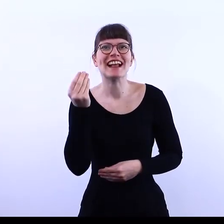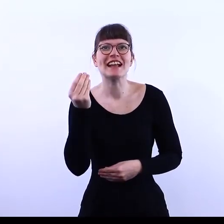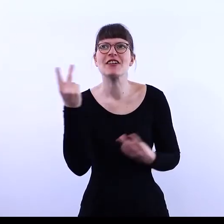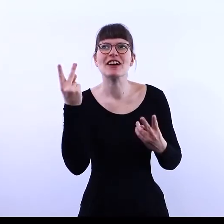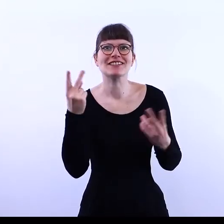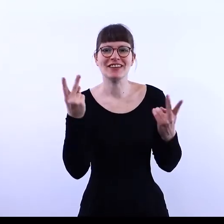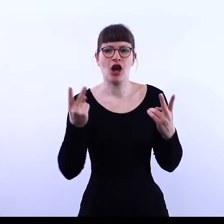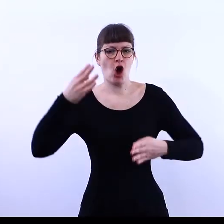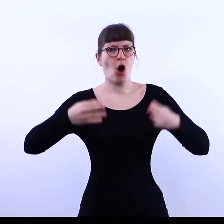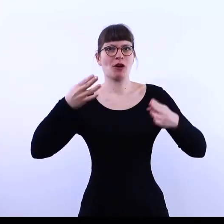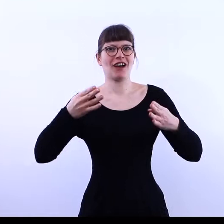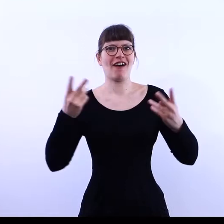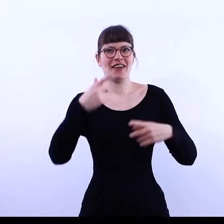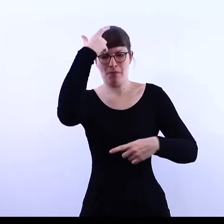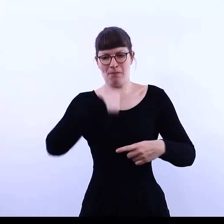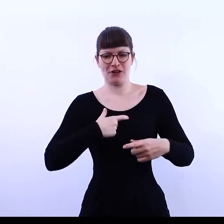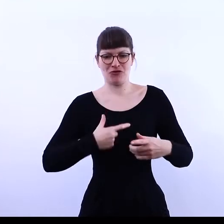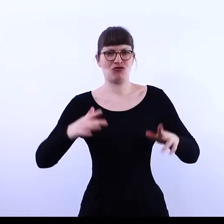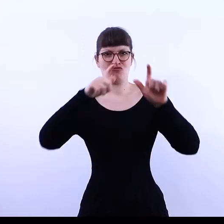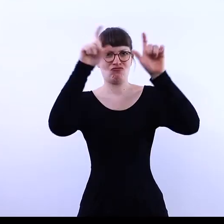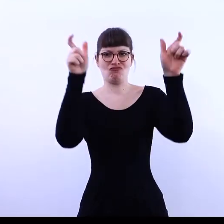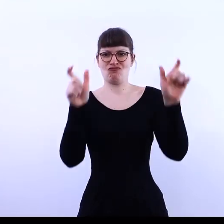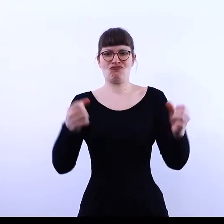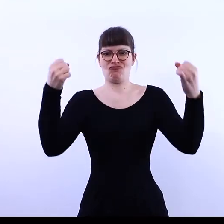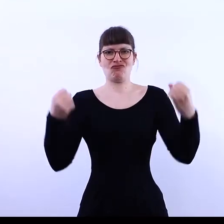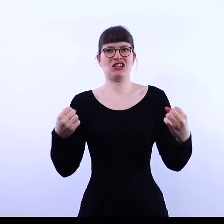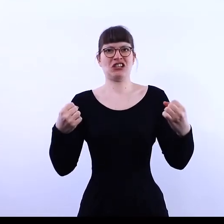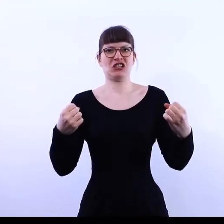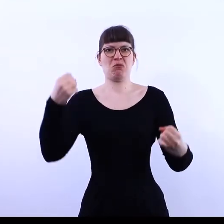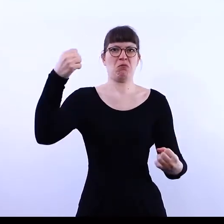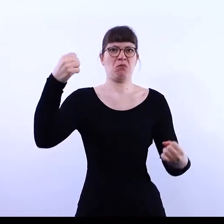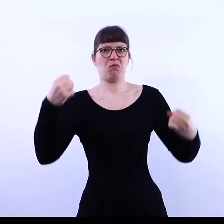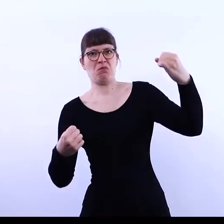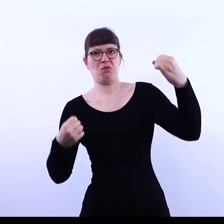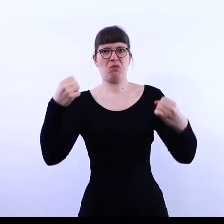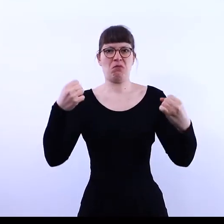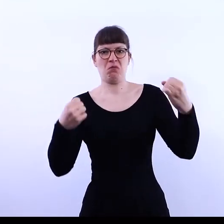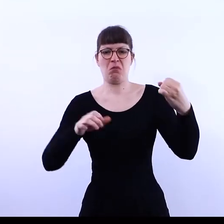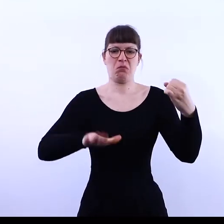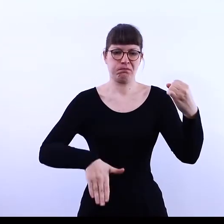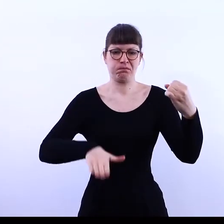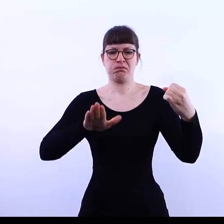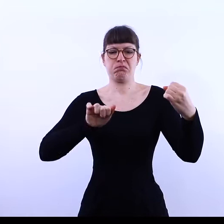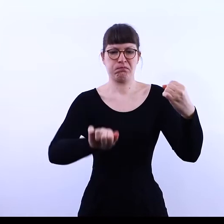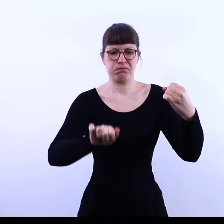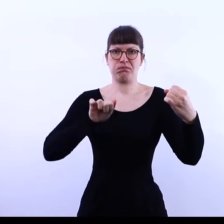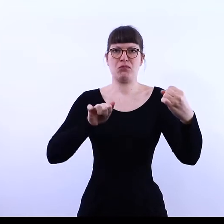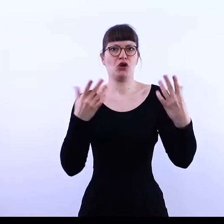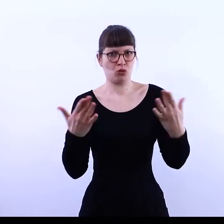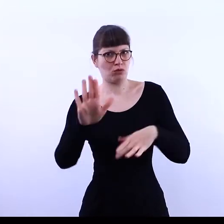humanoider Roboter dann im Fahrersitz sitzt, der irgendwie locker dann mit seinem Roboterfuß das Gaspedal tritt.